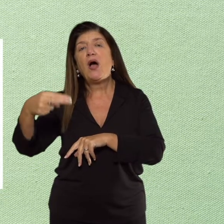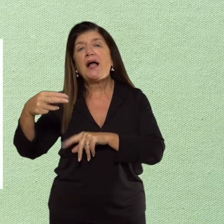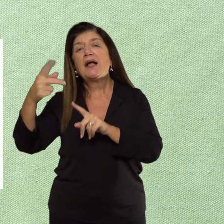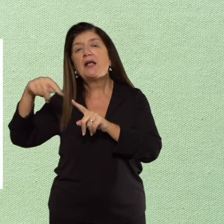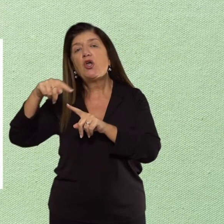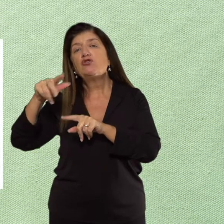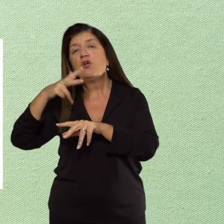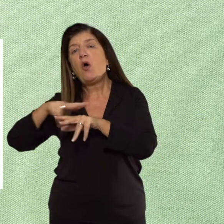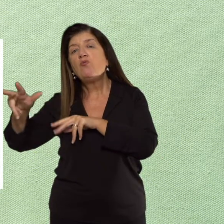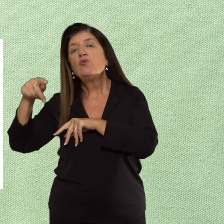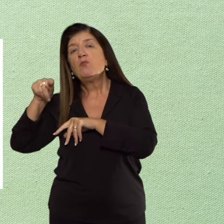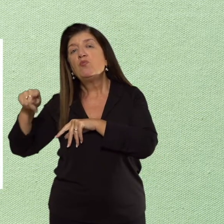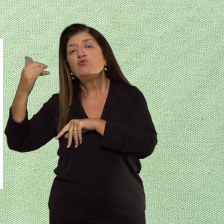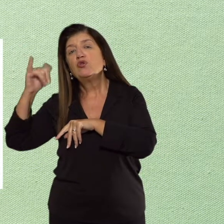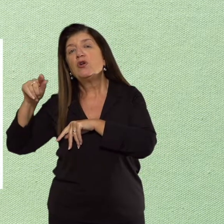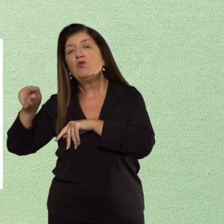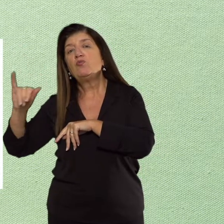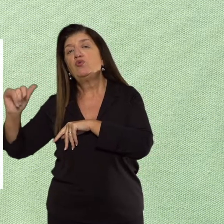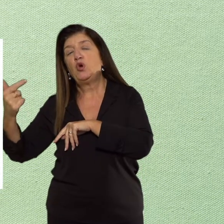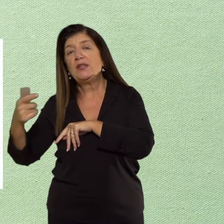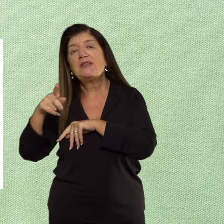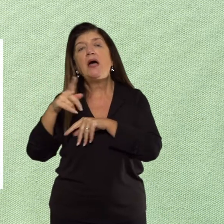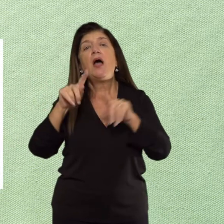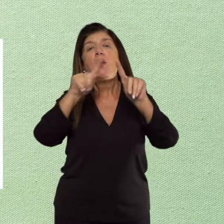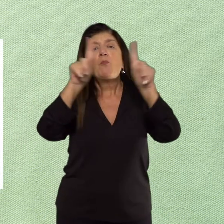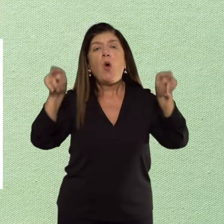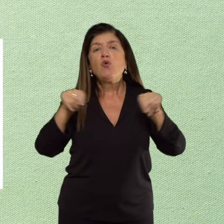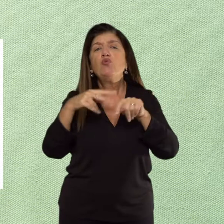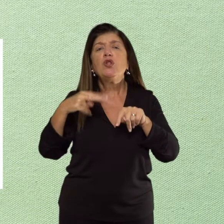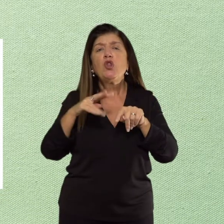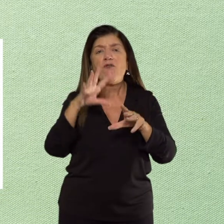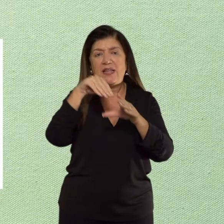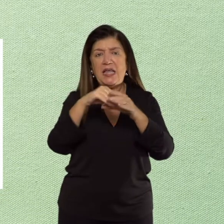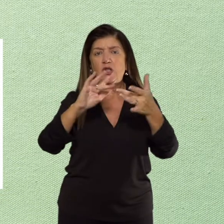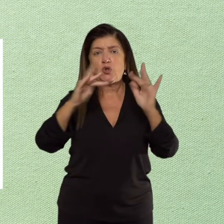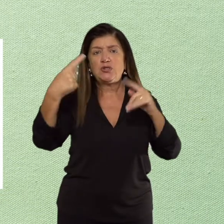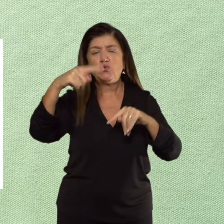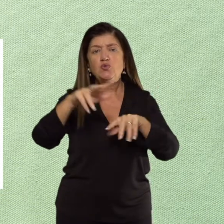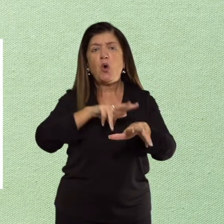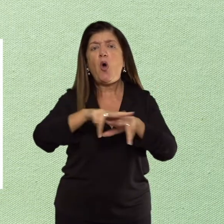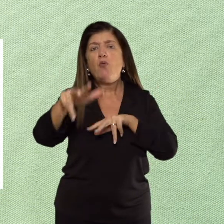parcheggi.h@comune.torino.it. La modulistica la si trova sul sito del Comune di Torino facendo una ricerca